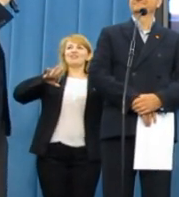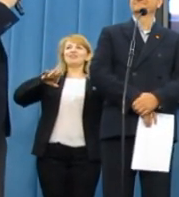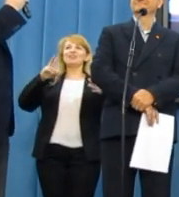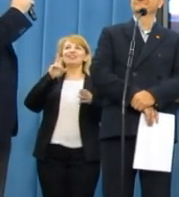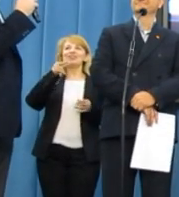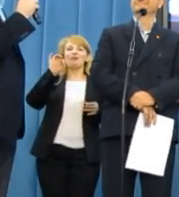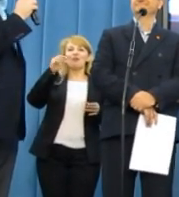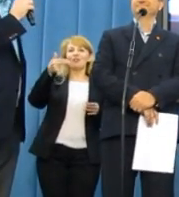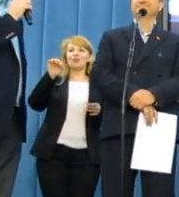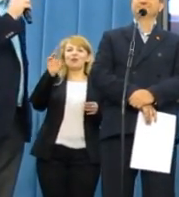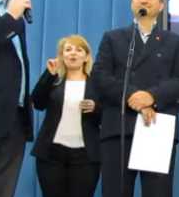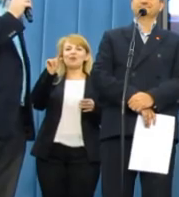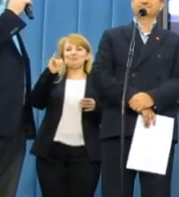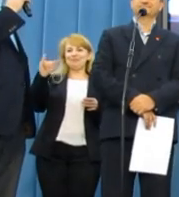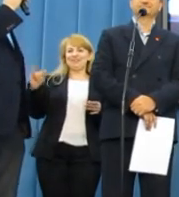to oczywiście.